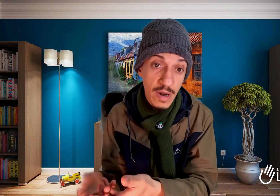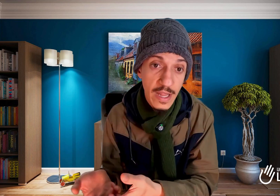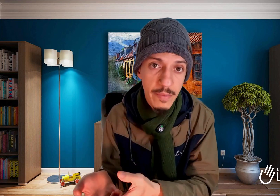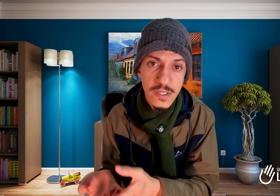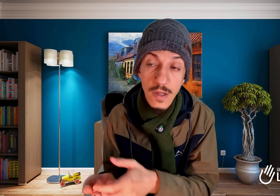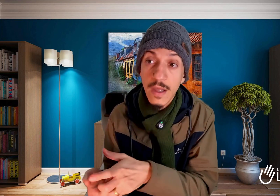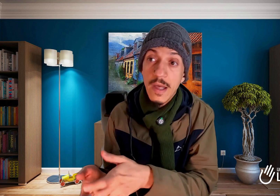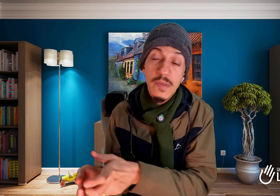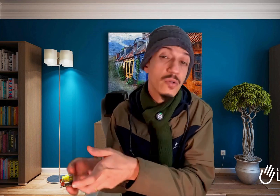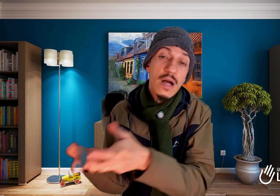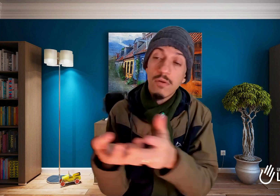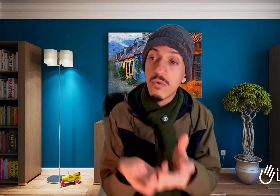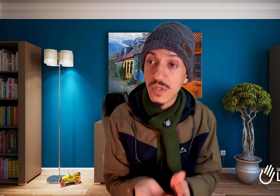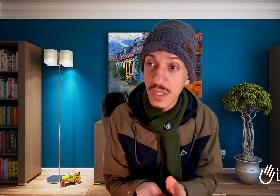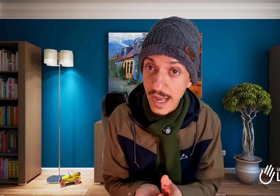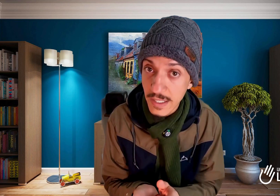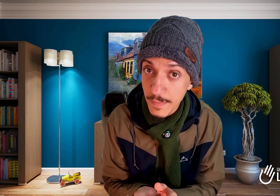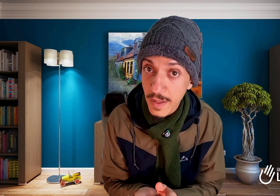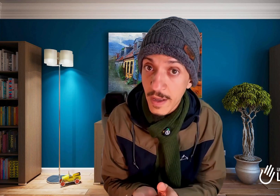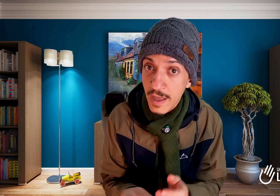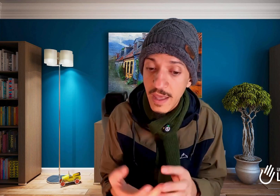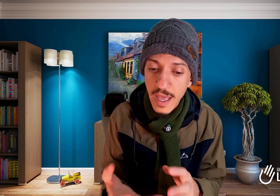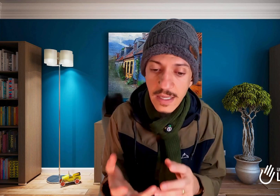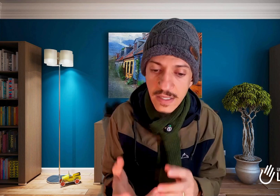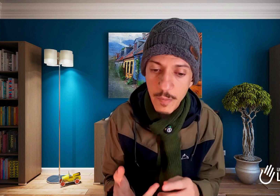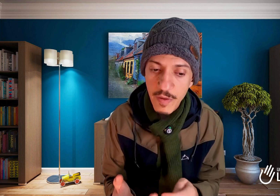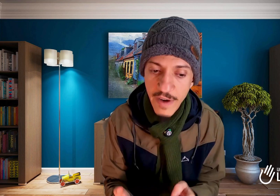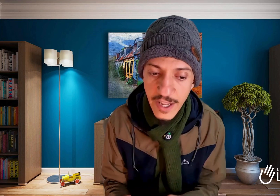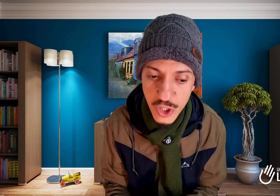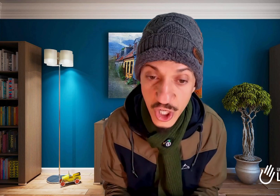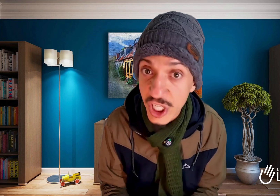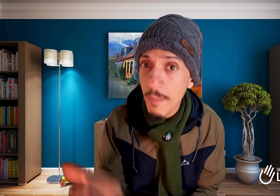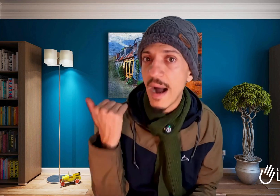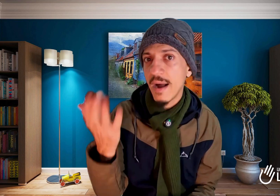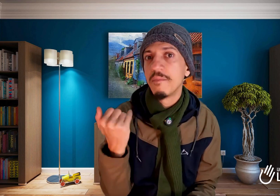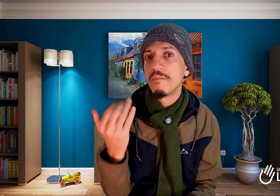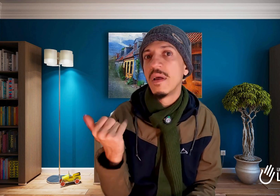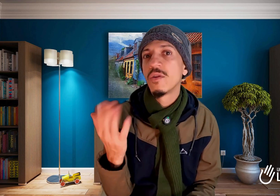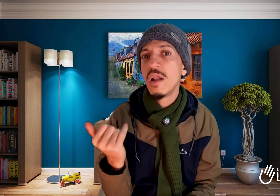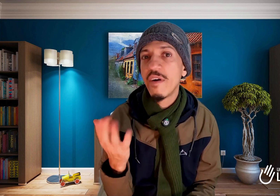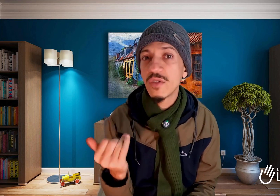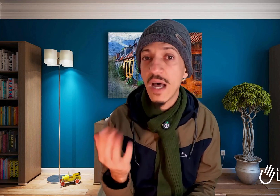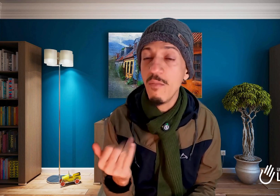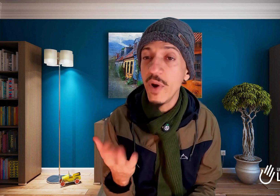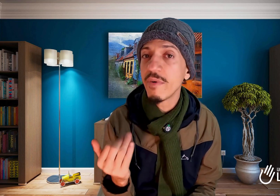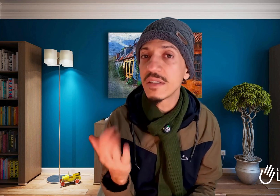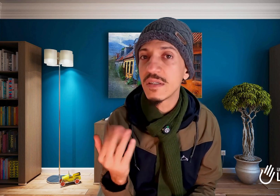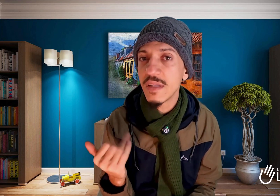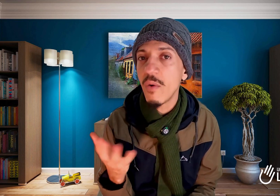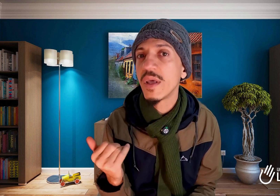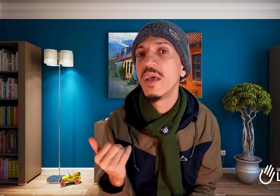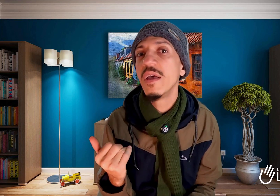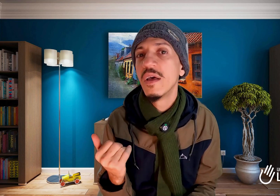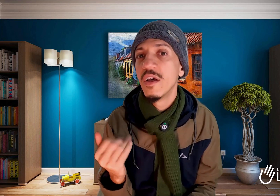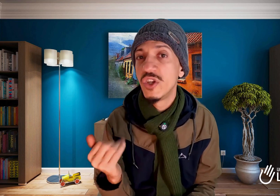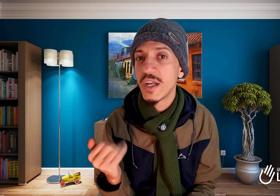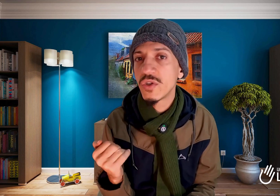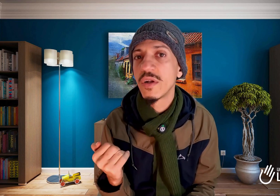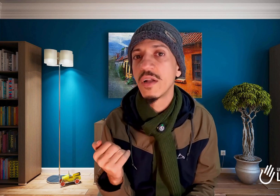Libras, misturado com alguns sinais, e ele sempre vai te chamar. Então, ele vai usar muito esse sinal aqui, direcionando você,